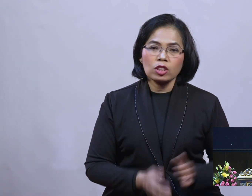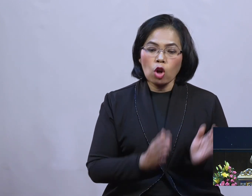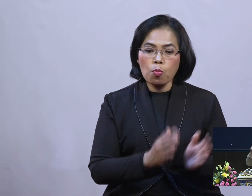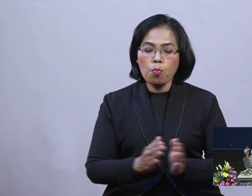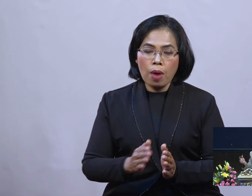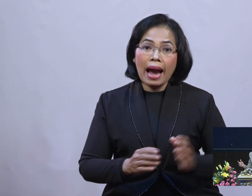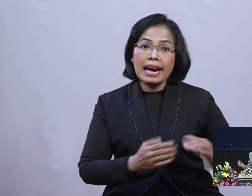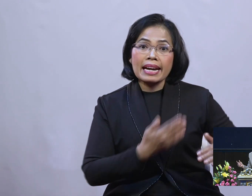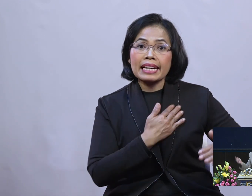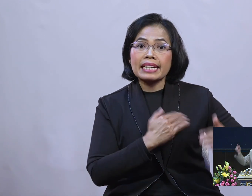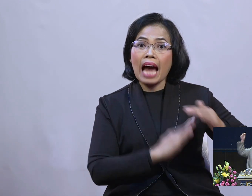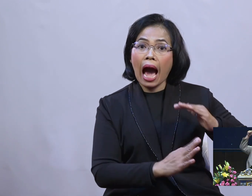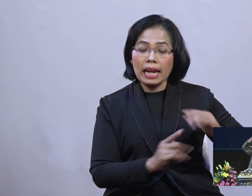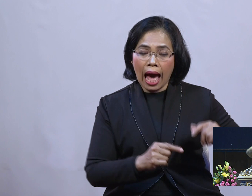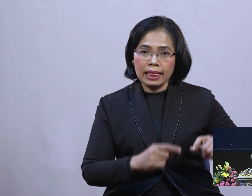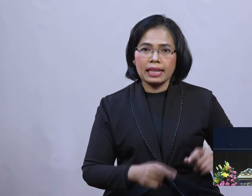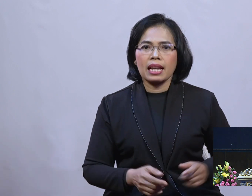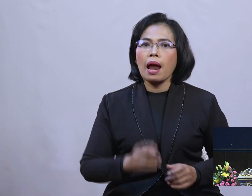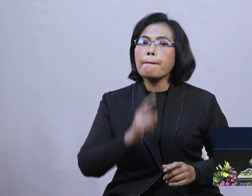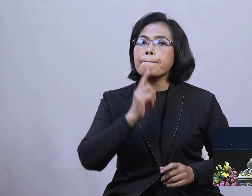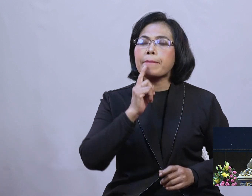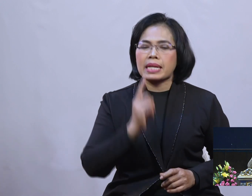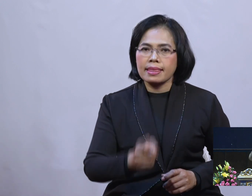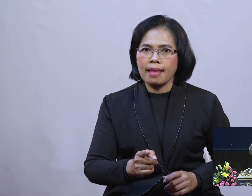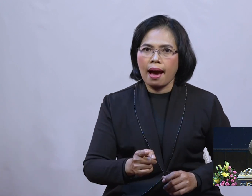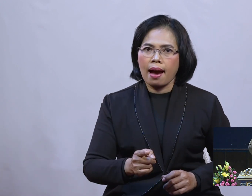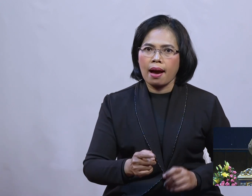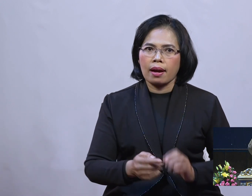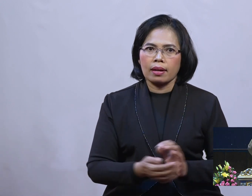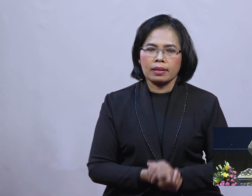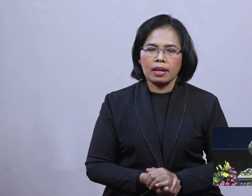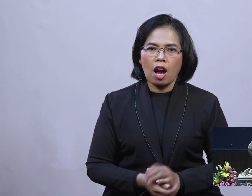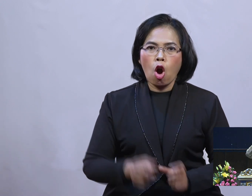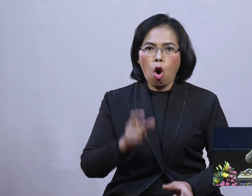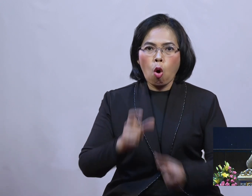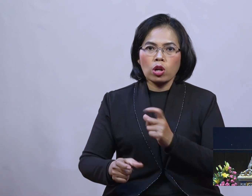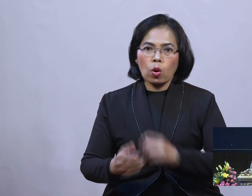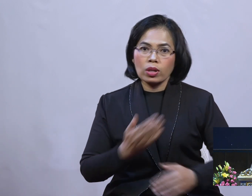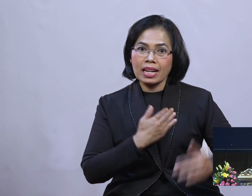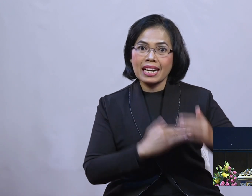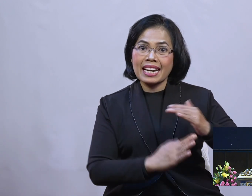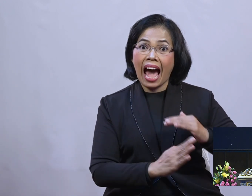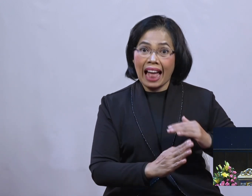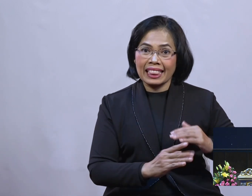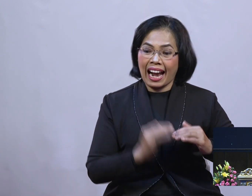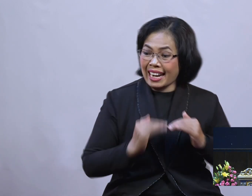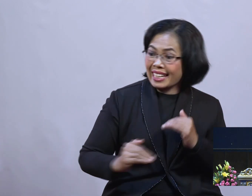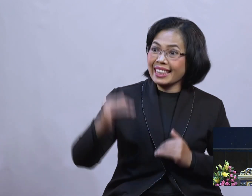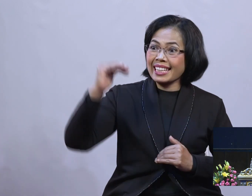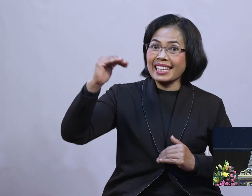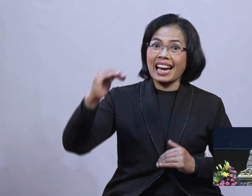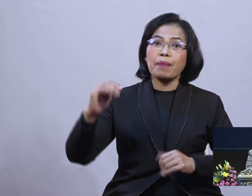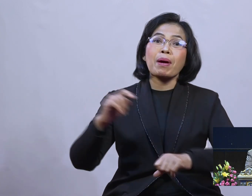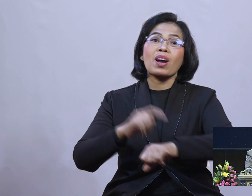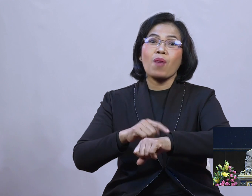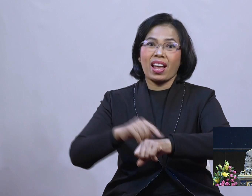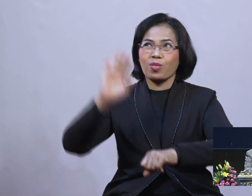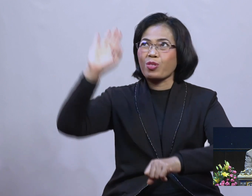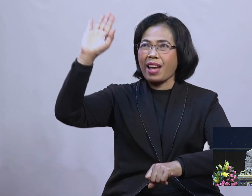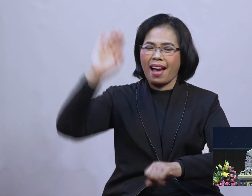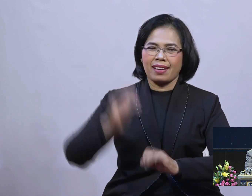bagian dari perintah dan khitan saya bilang orang yang merendahkan dirinya akan ditinggikan Tuhan tepat pada waktunya saja katakan Amin